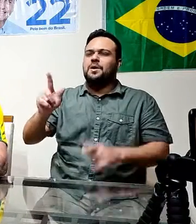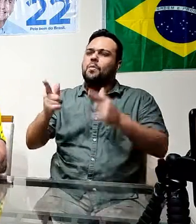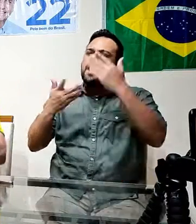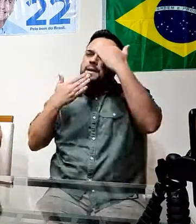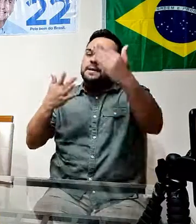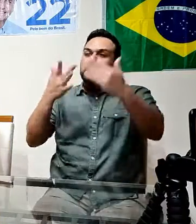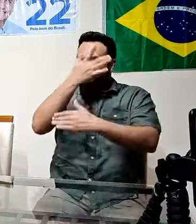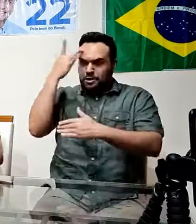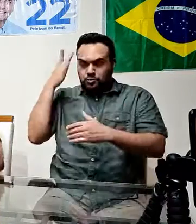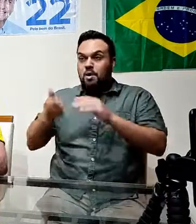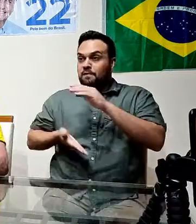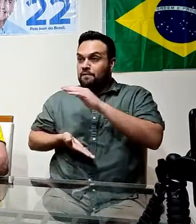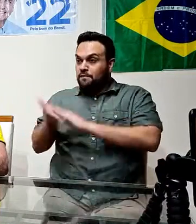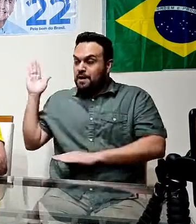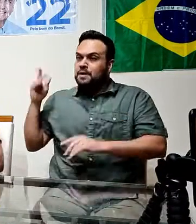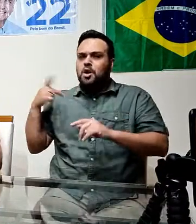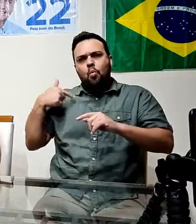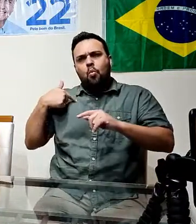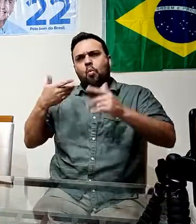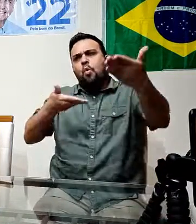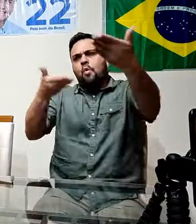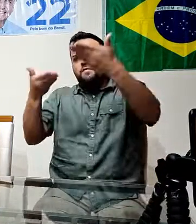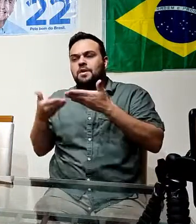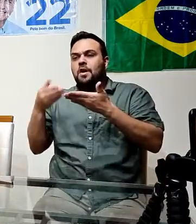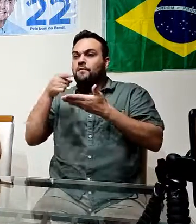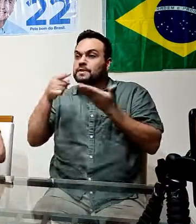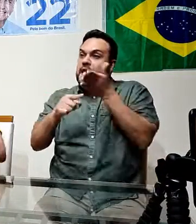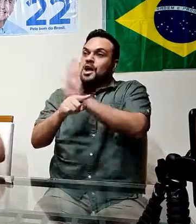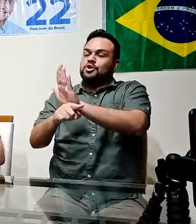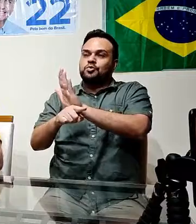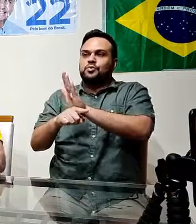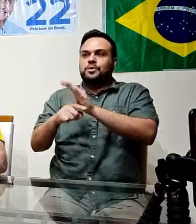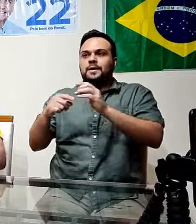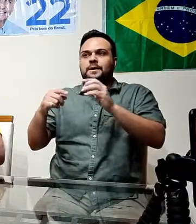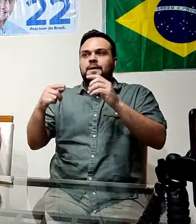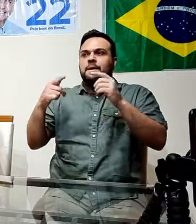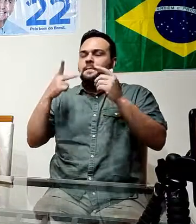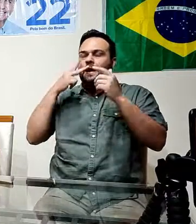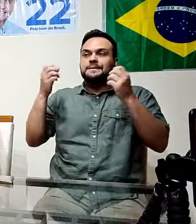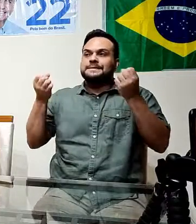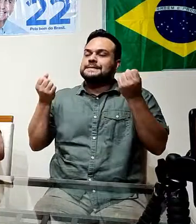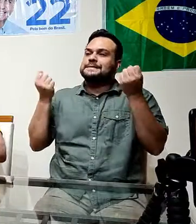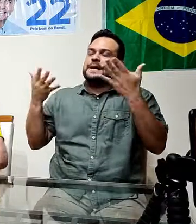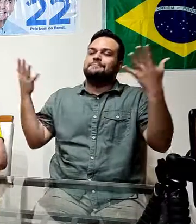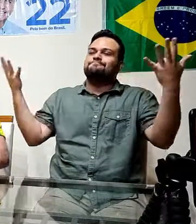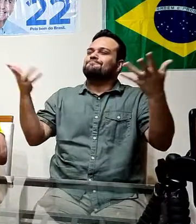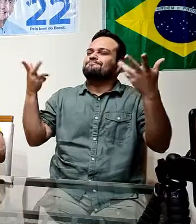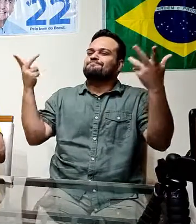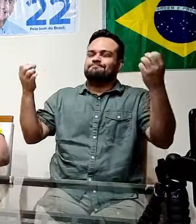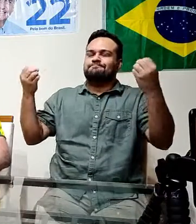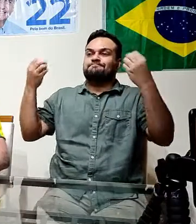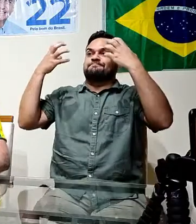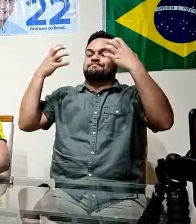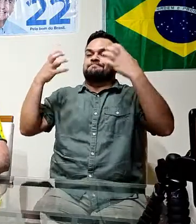vai. Você está convidado. Você ajuda a brilhantar o evento. Uma barra na moto